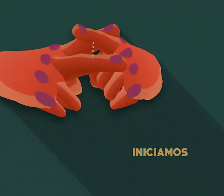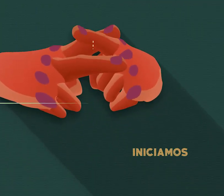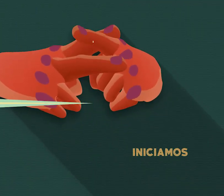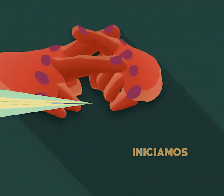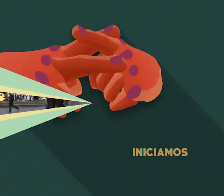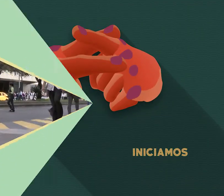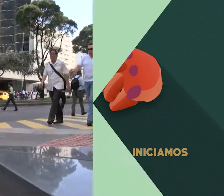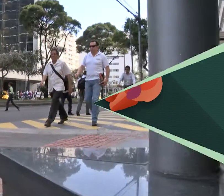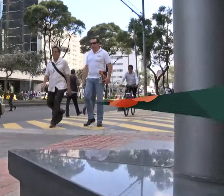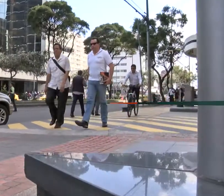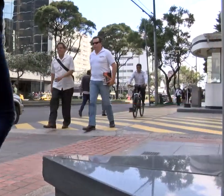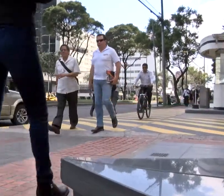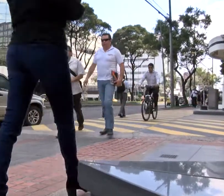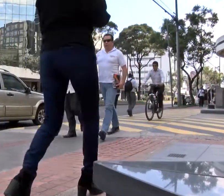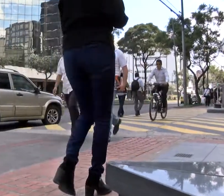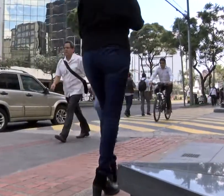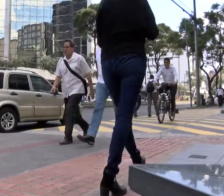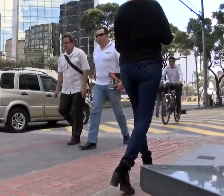y